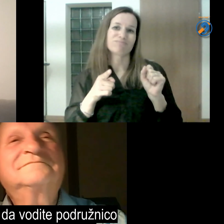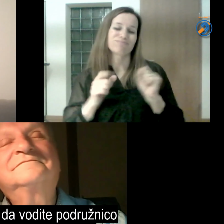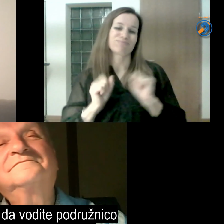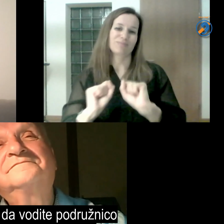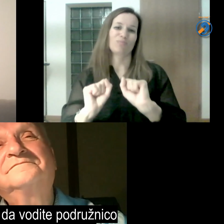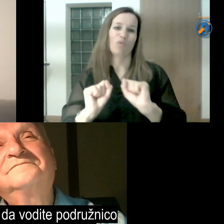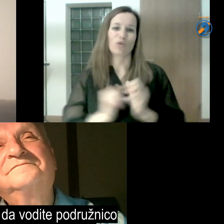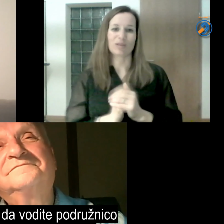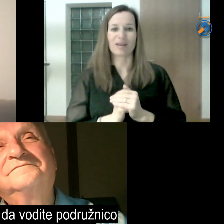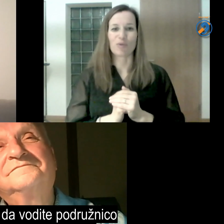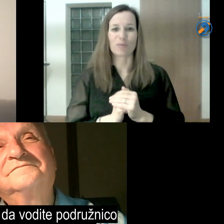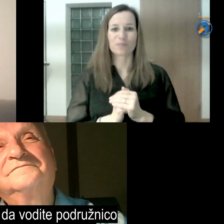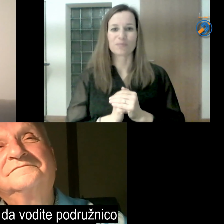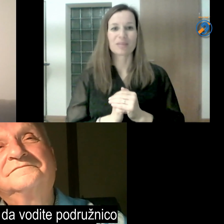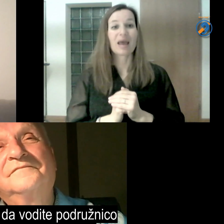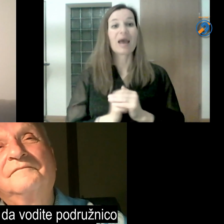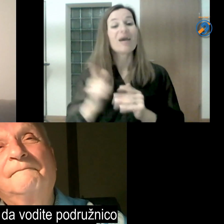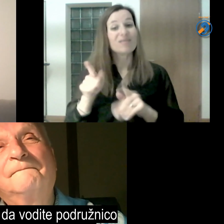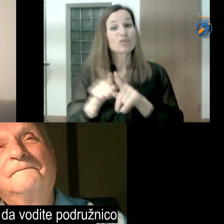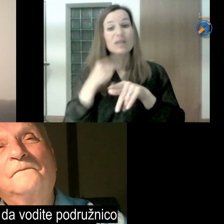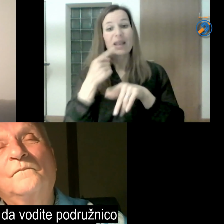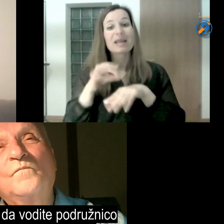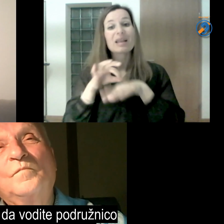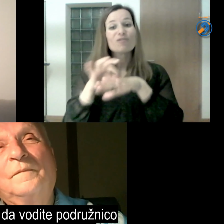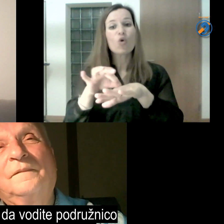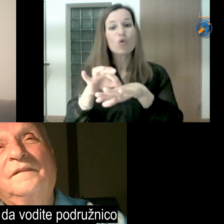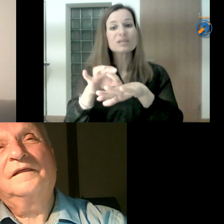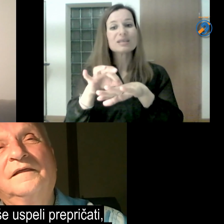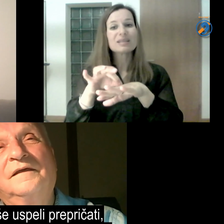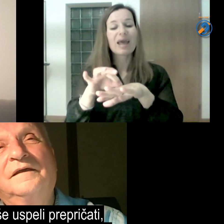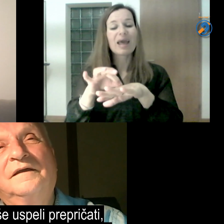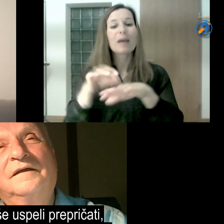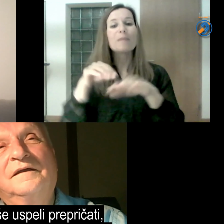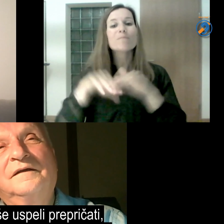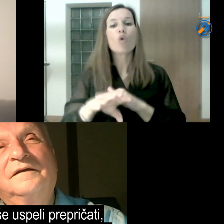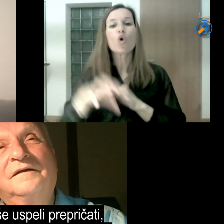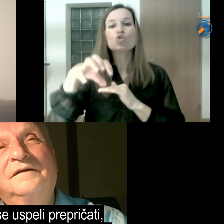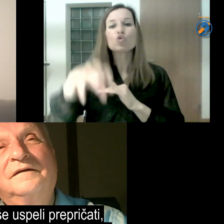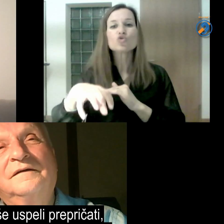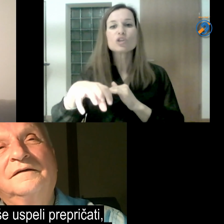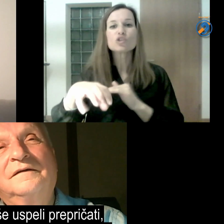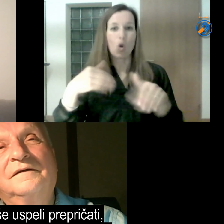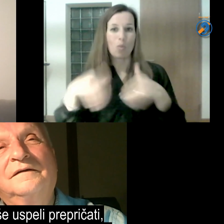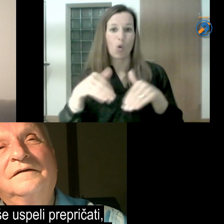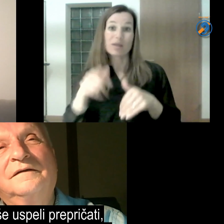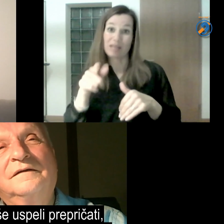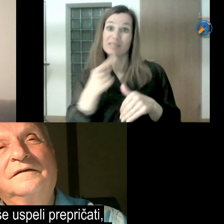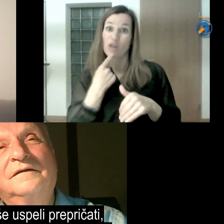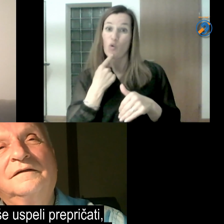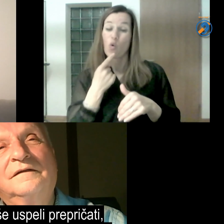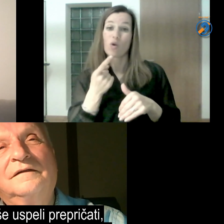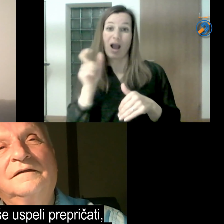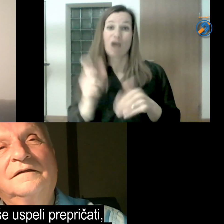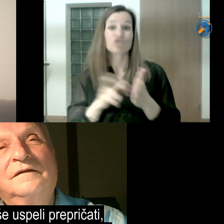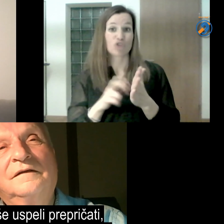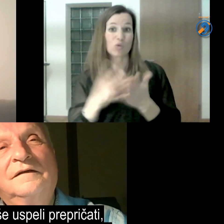Omenili ste že, da tudi vodite podružnico upokojencev, pa me zanima, če ste koga še uspeli prepričati, da se je opogumil